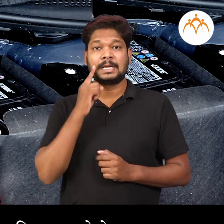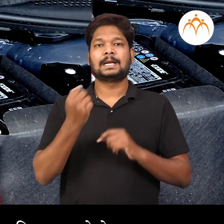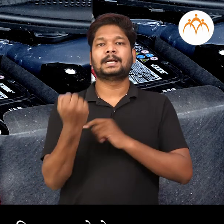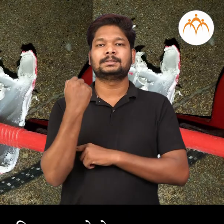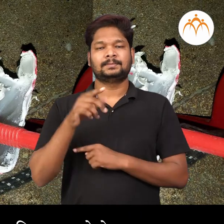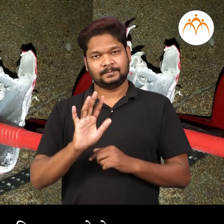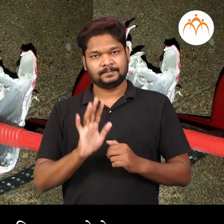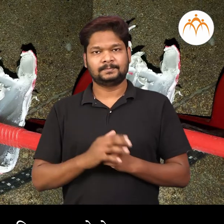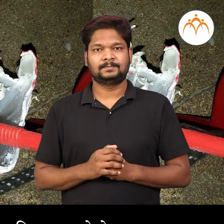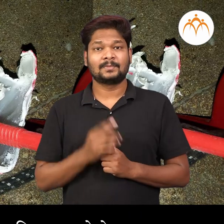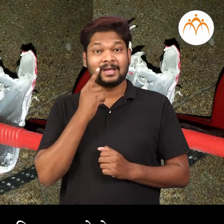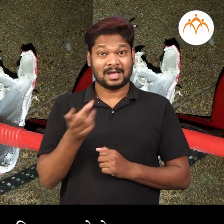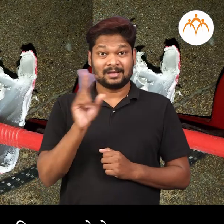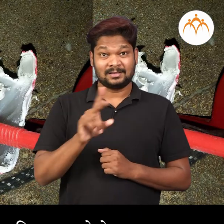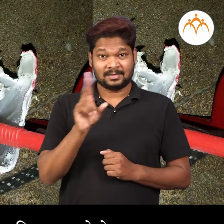पुणे